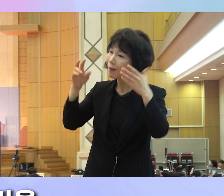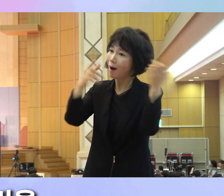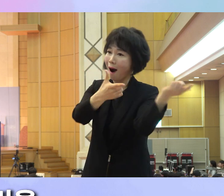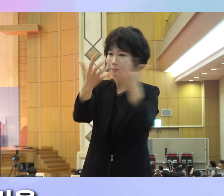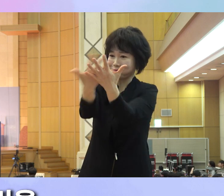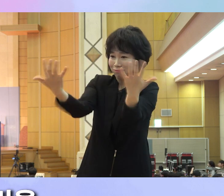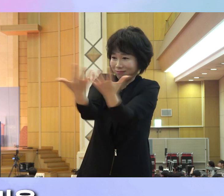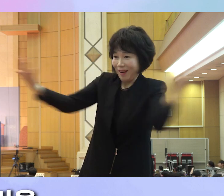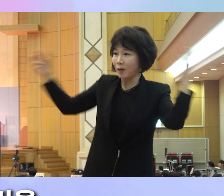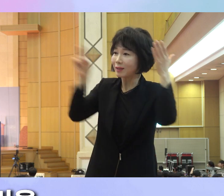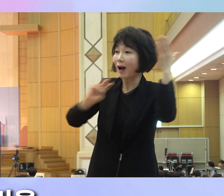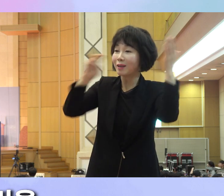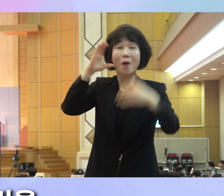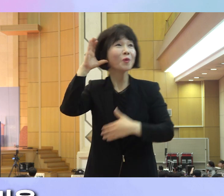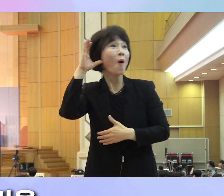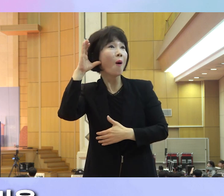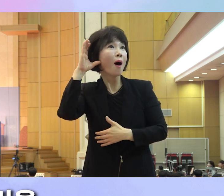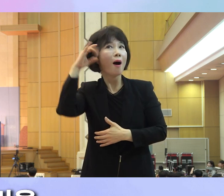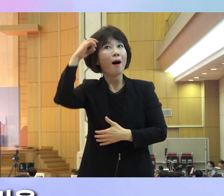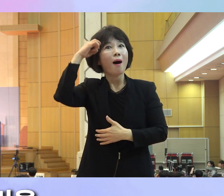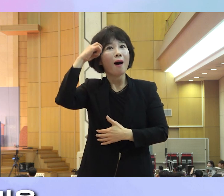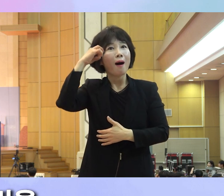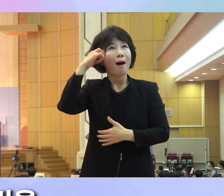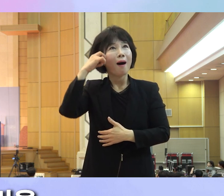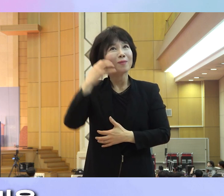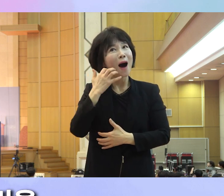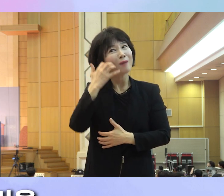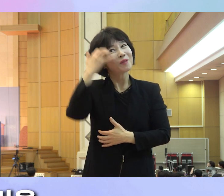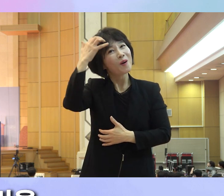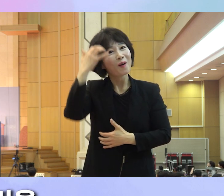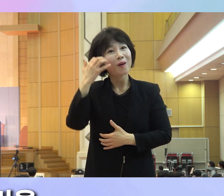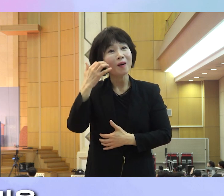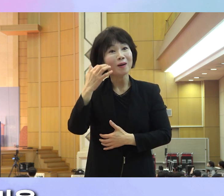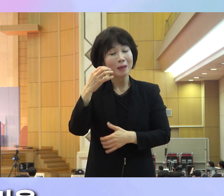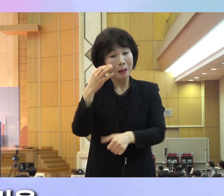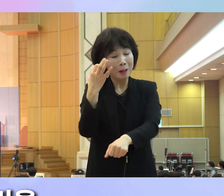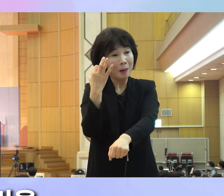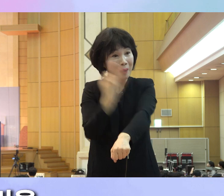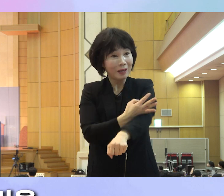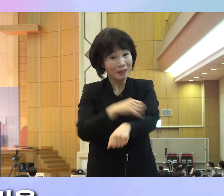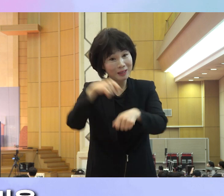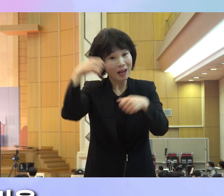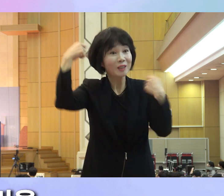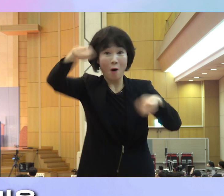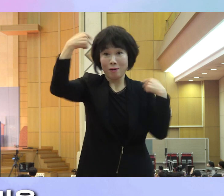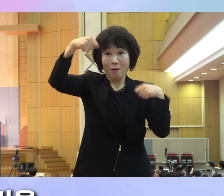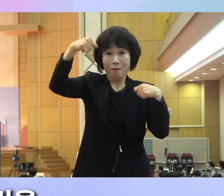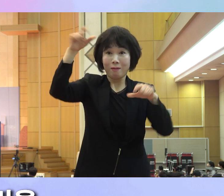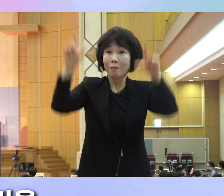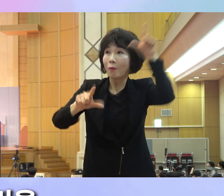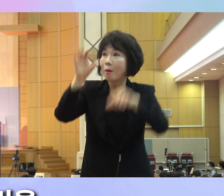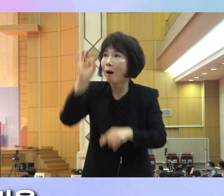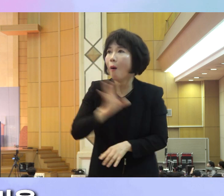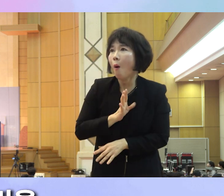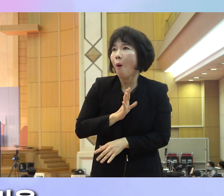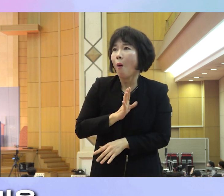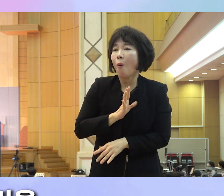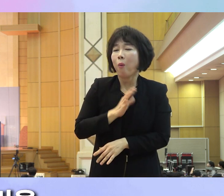또 듣고 또 이렇게 짧은 성극을 보면서 근데 어떻게